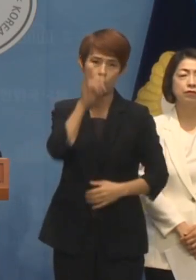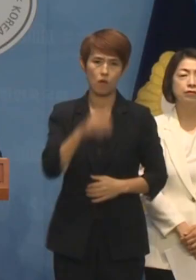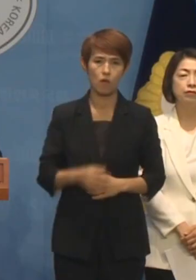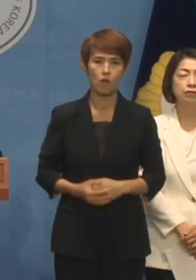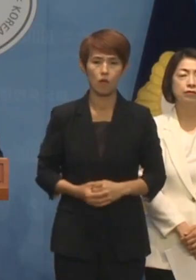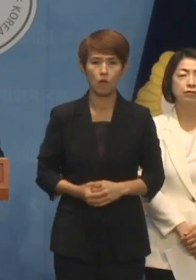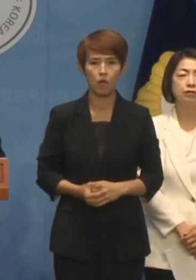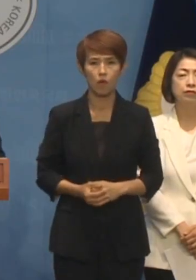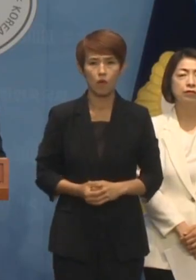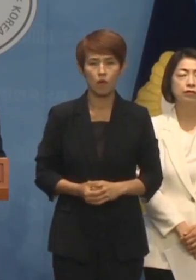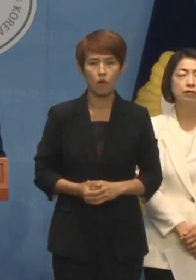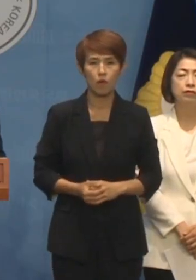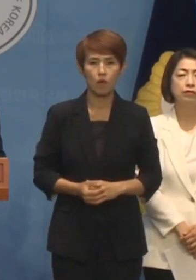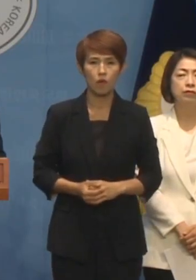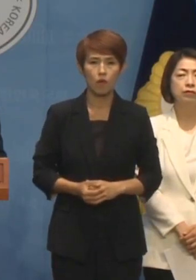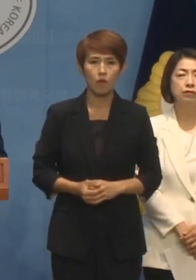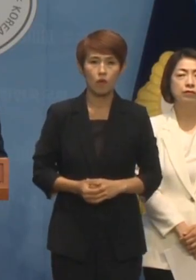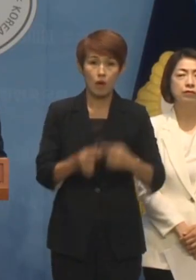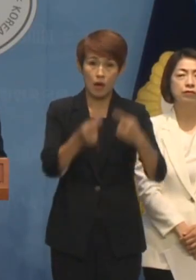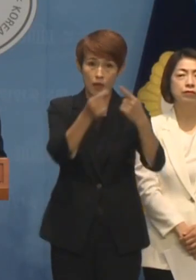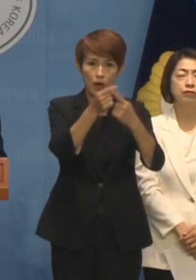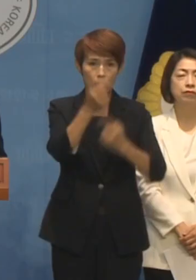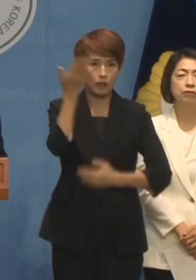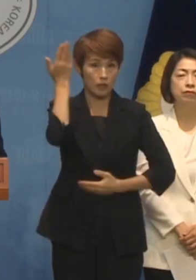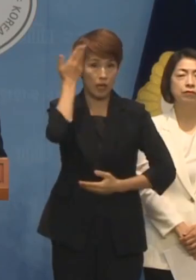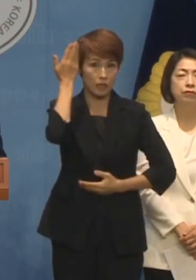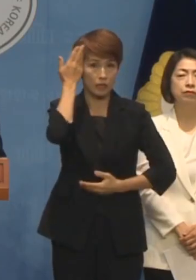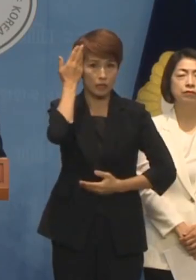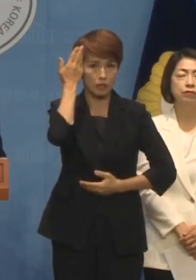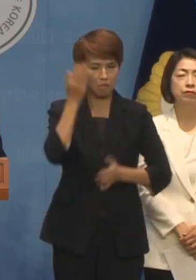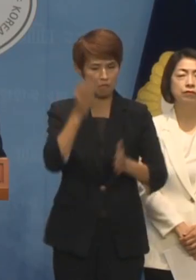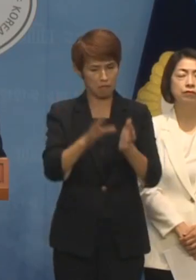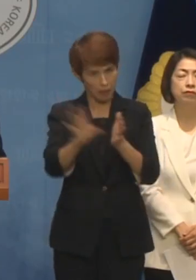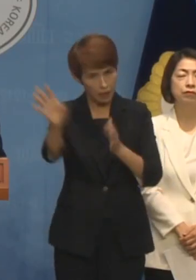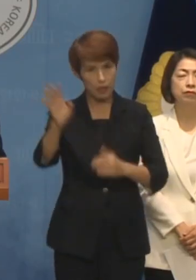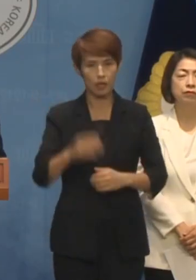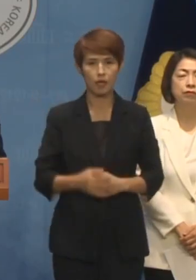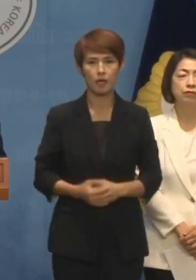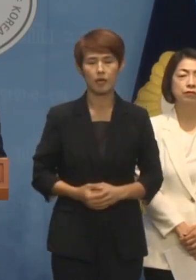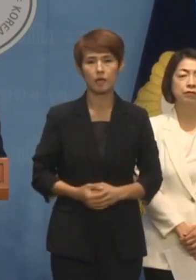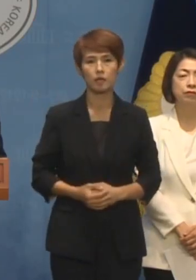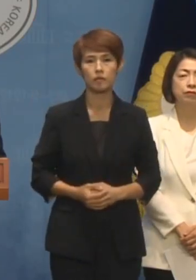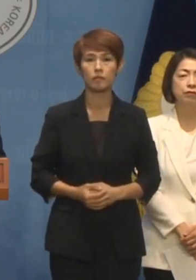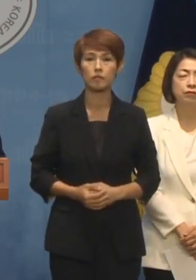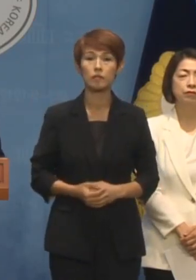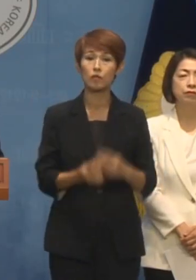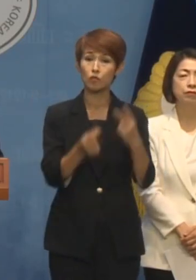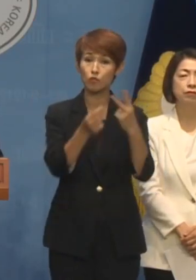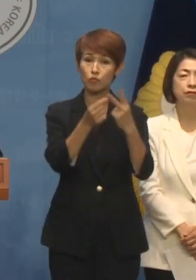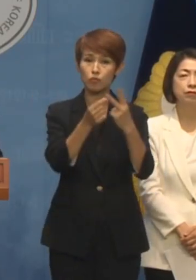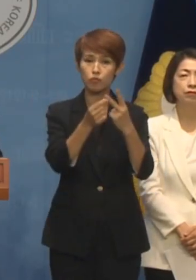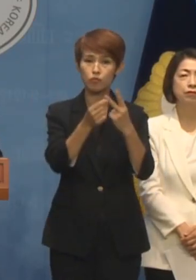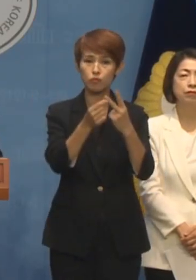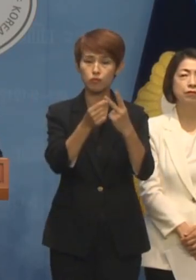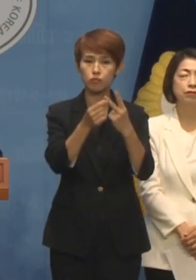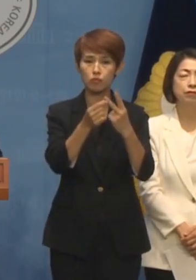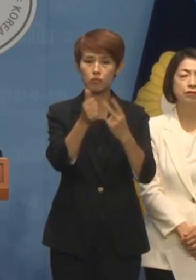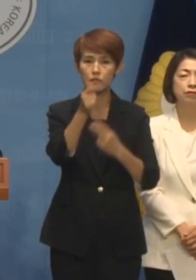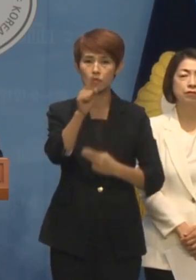하나는 상식을 벗어난다는 것이고 또 하나는 합리성이